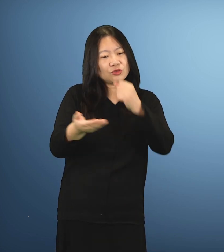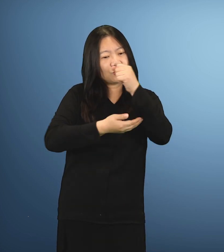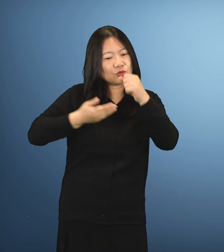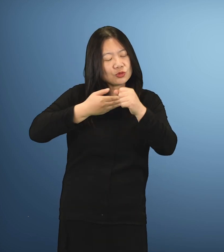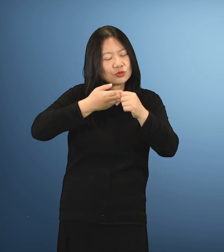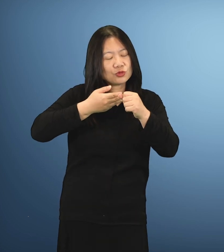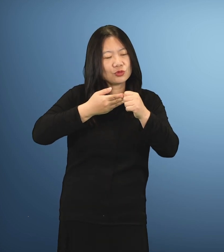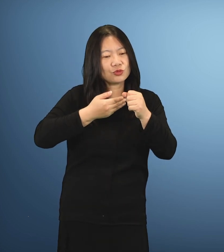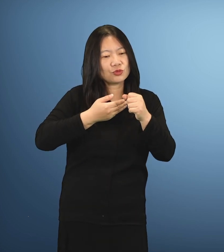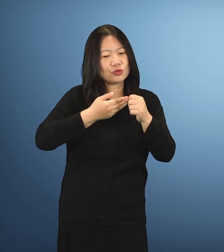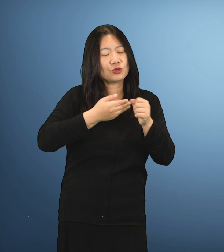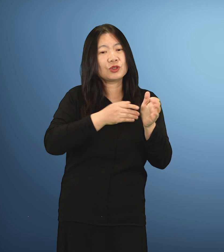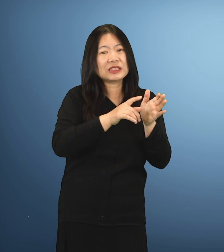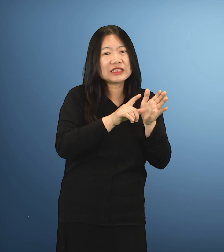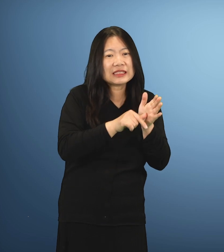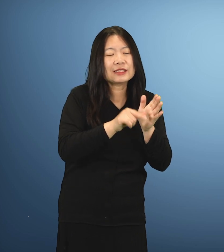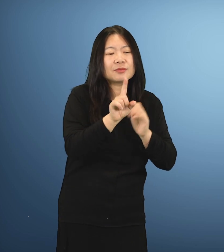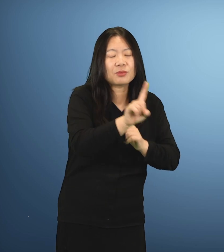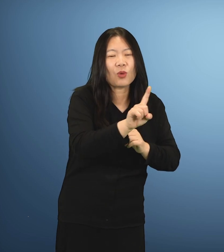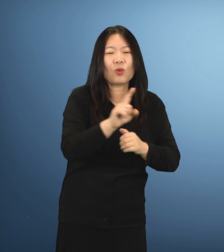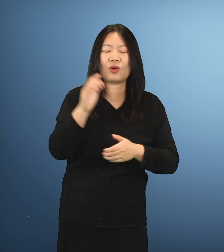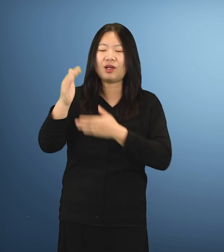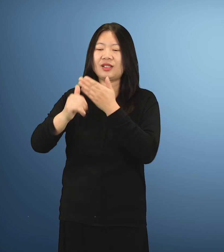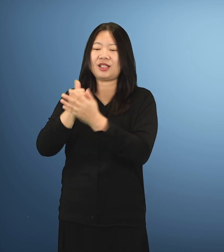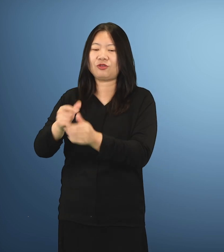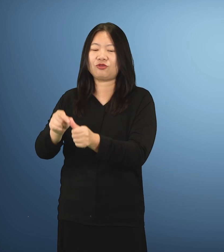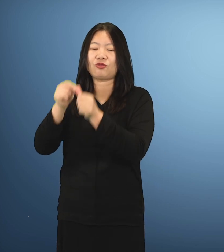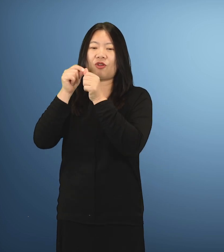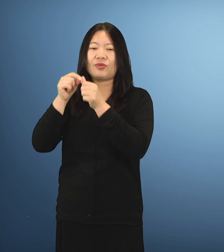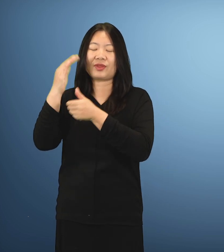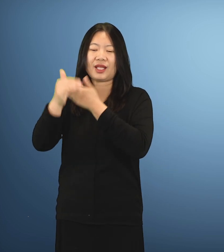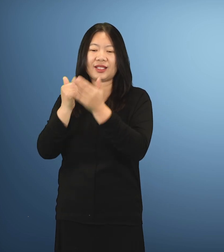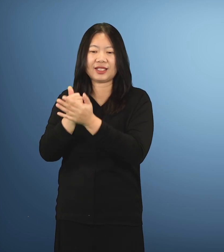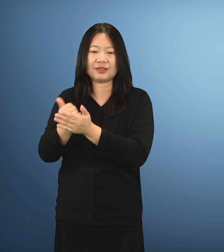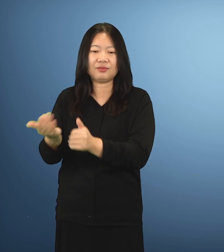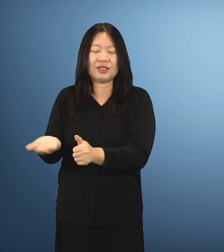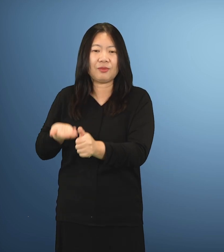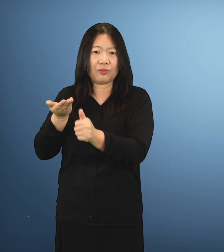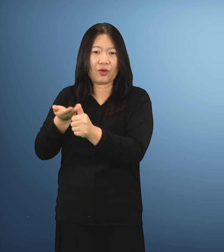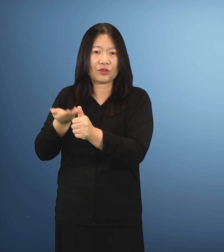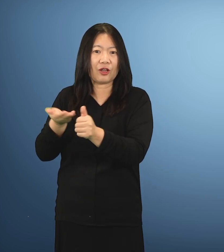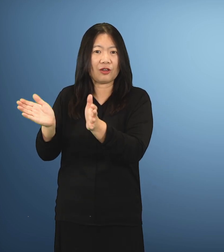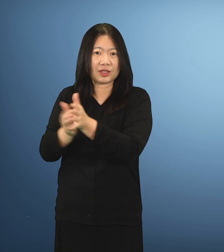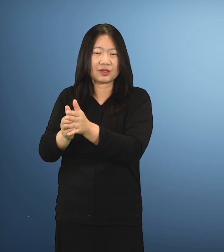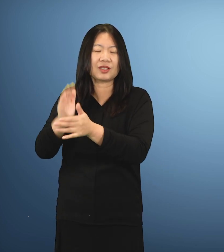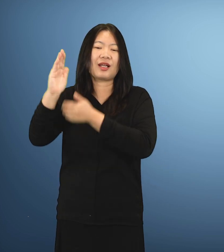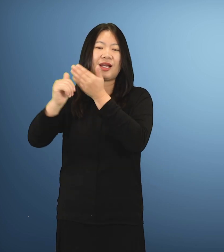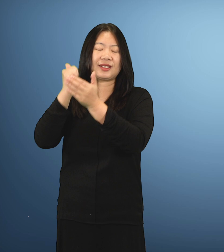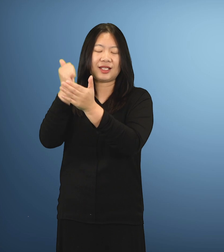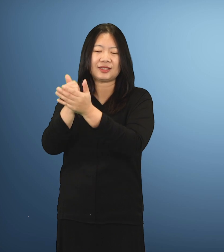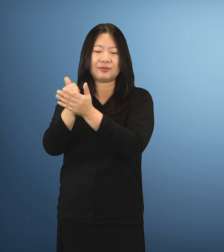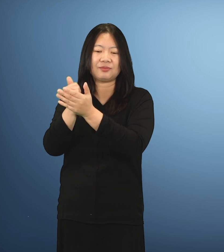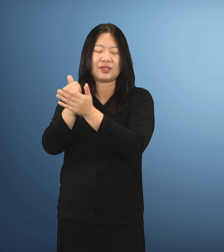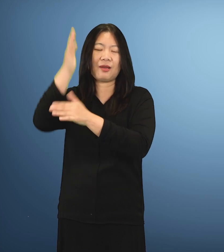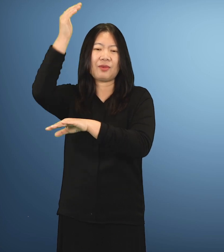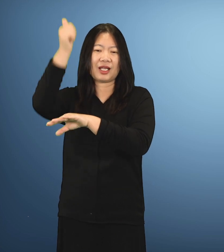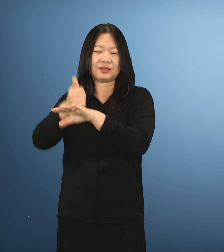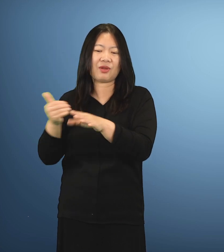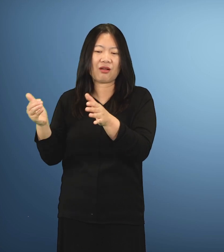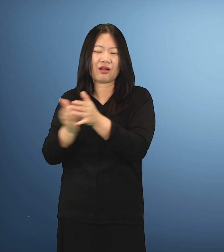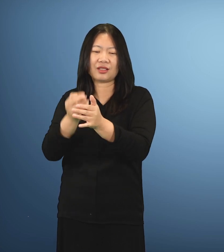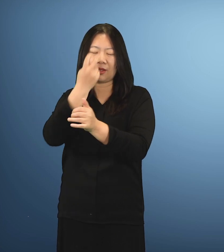구원하셔서 하나님이 기르시고 하나님이 먹이시고 하나님이